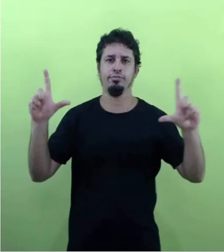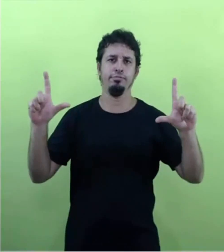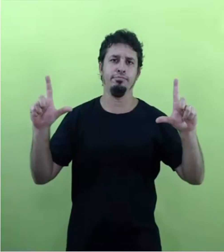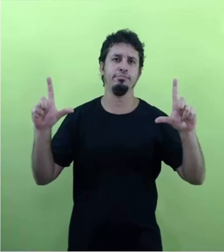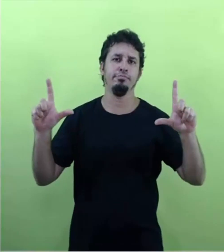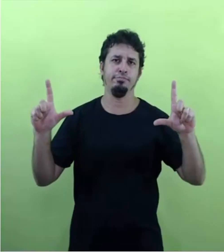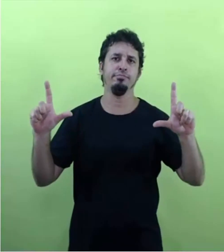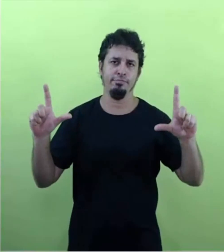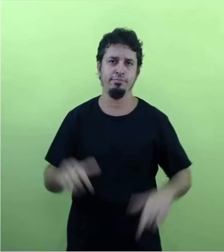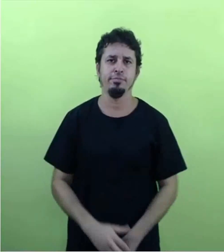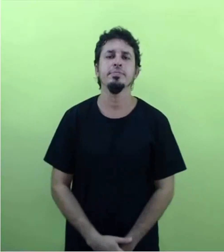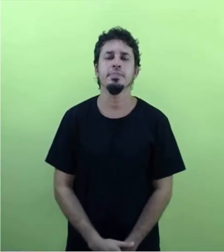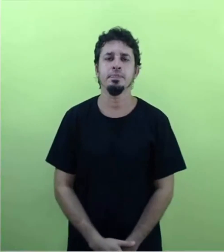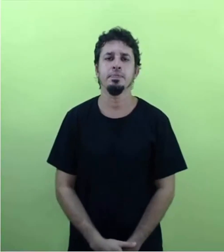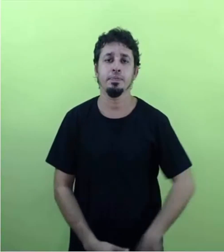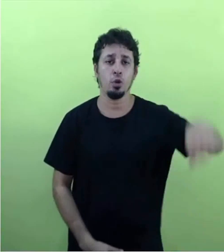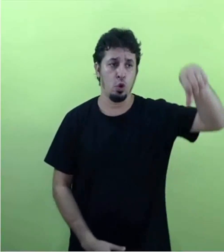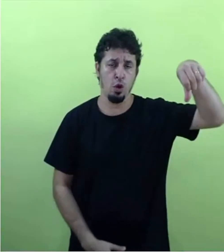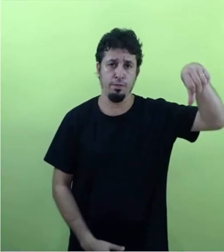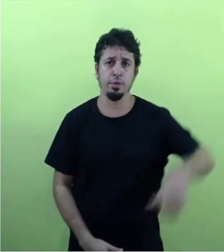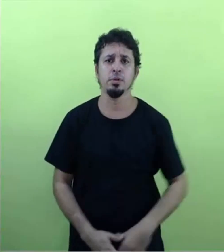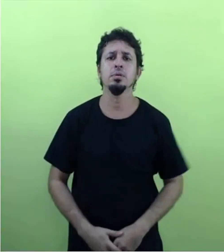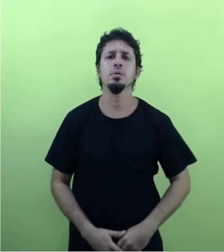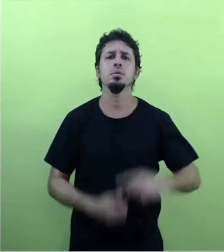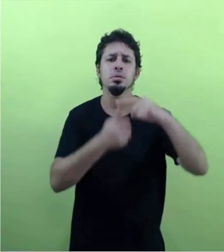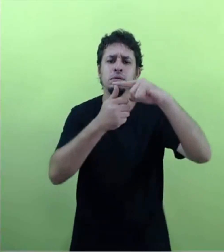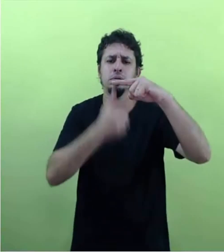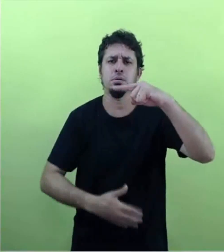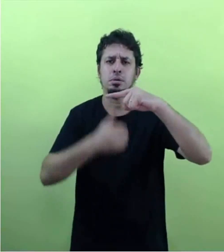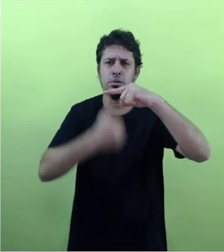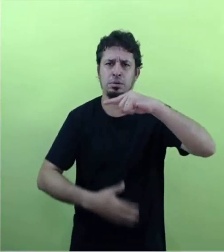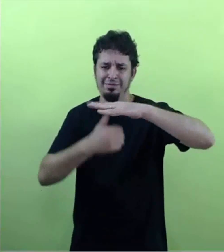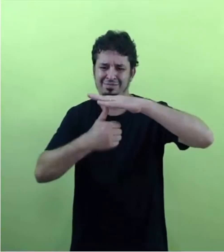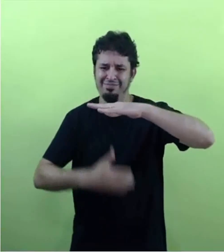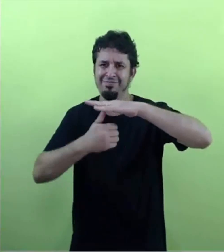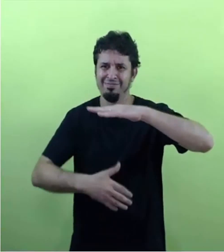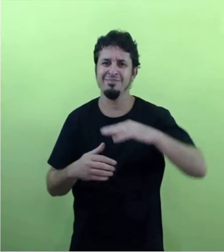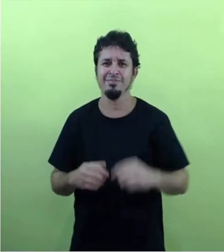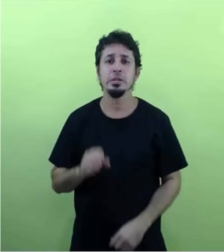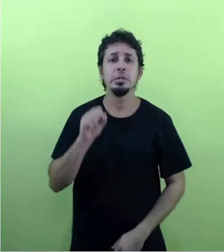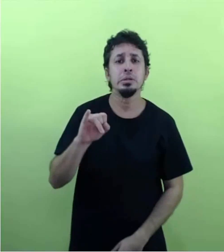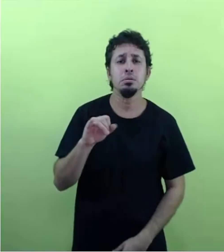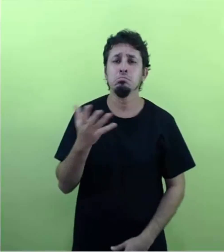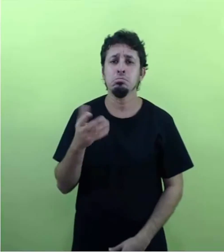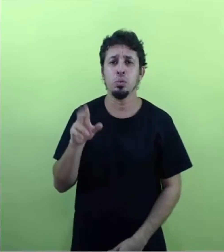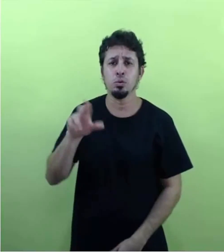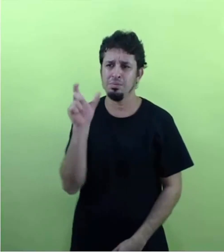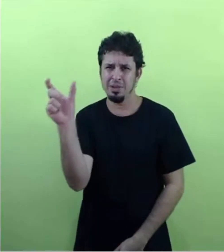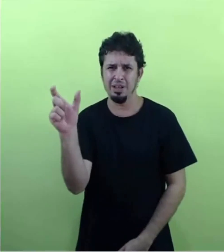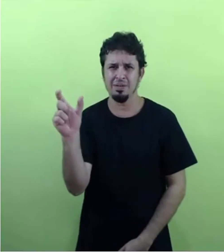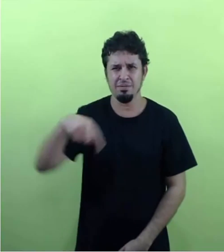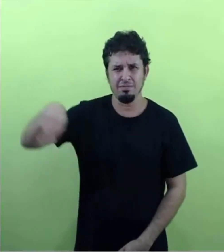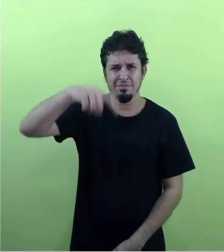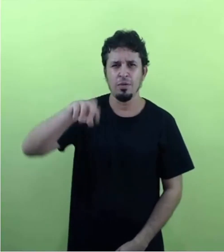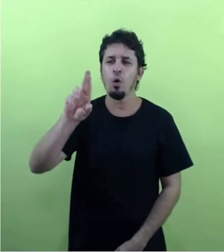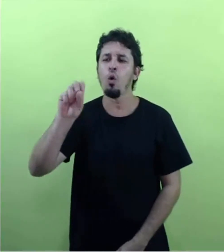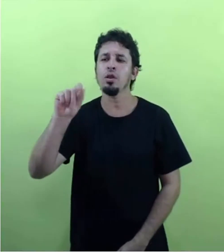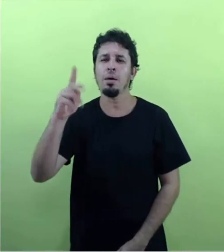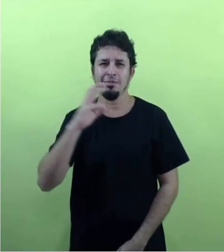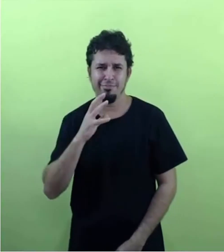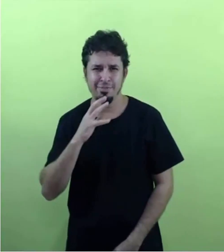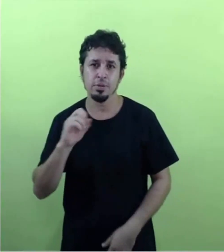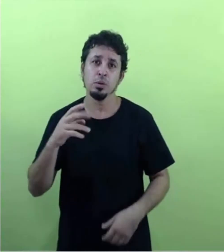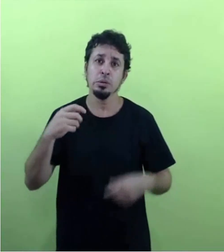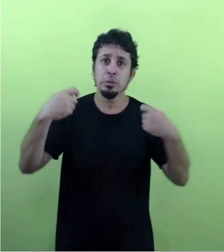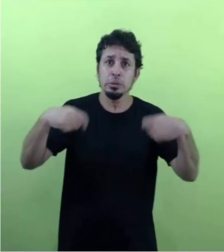tela cheia. 9. Rodapé. Ao utilizar um termo desconhecido ou novo, desejar